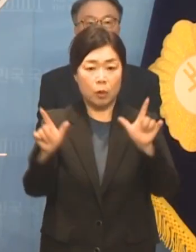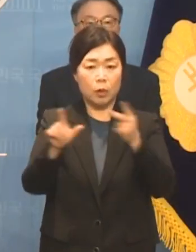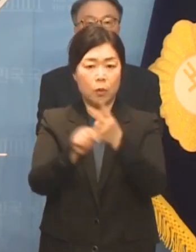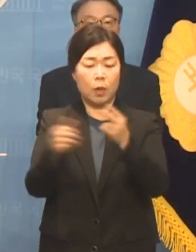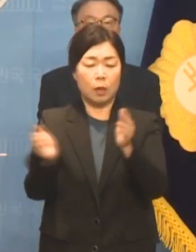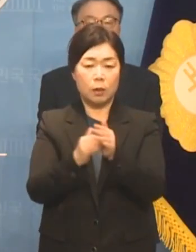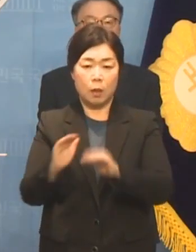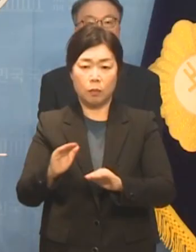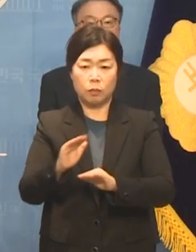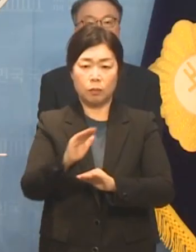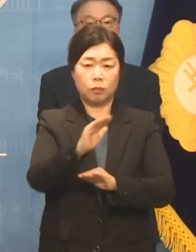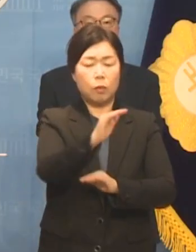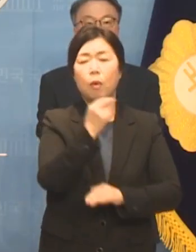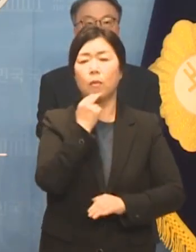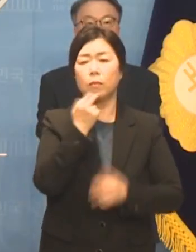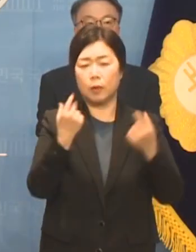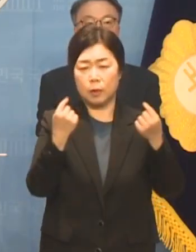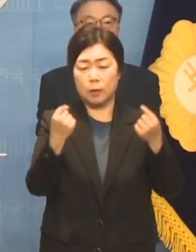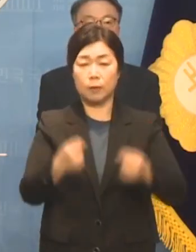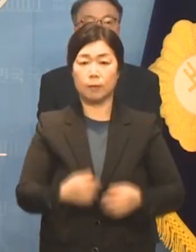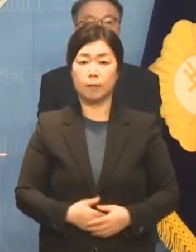회복하는 모습이 나타나지 않고 있습니다.